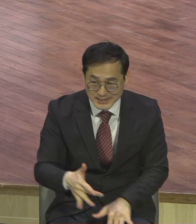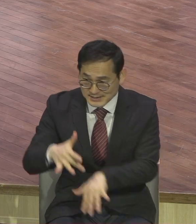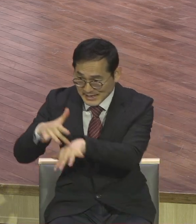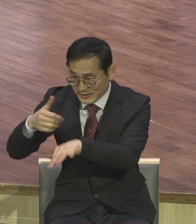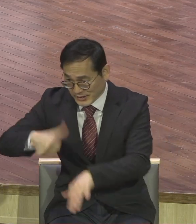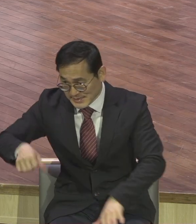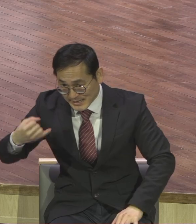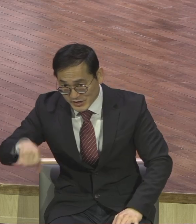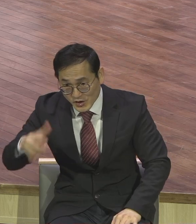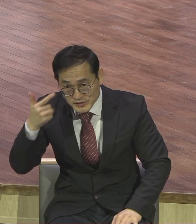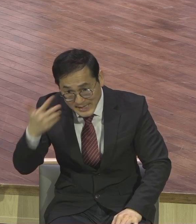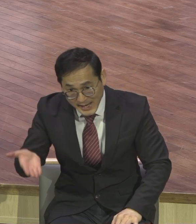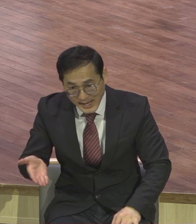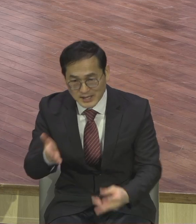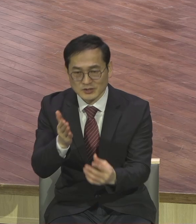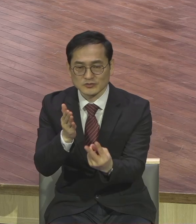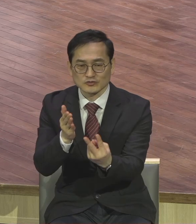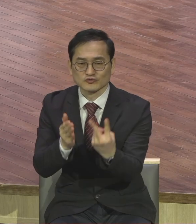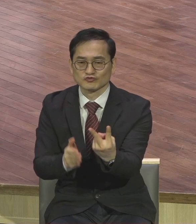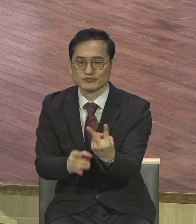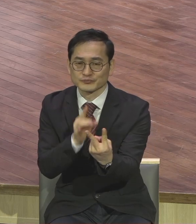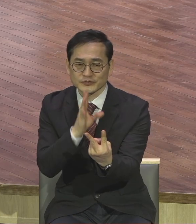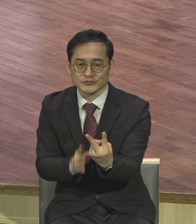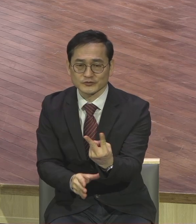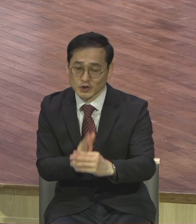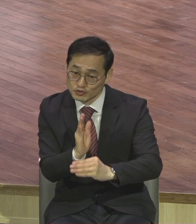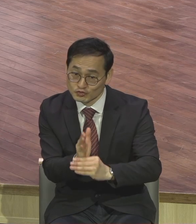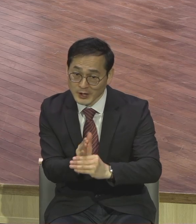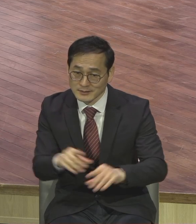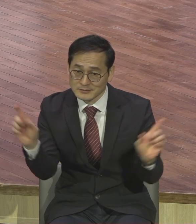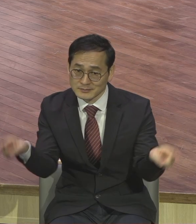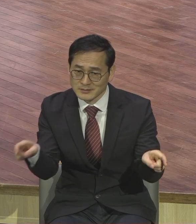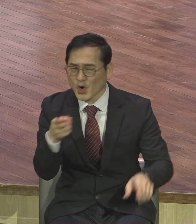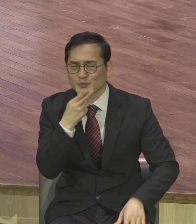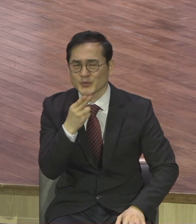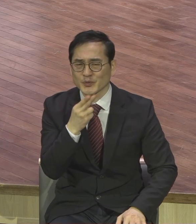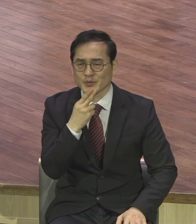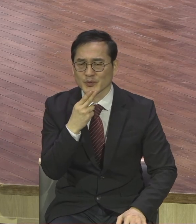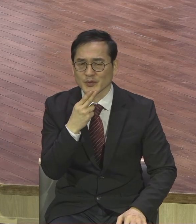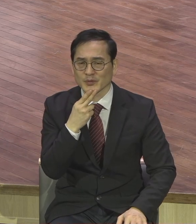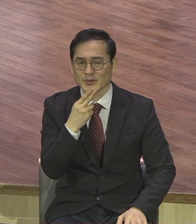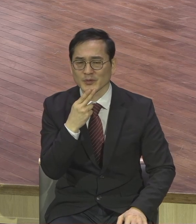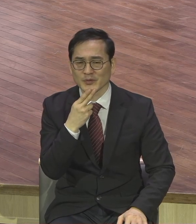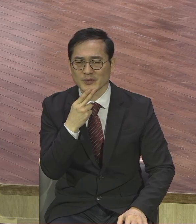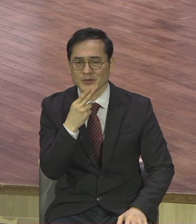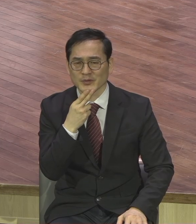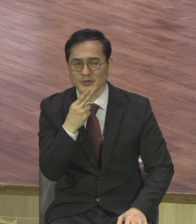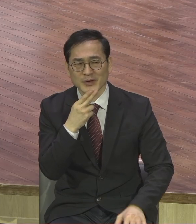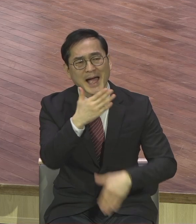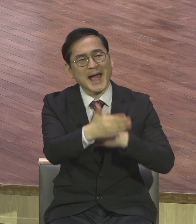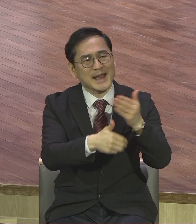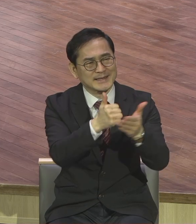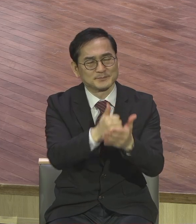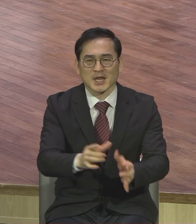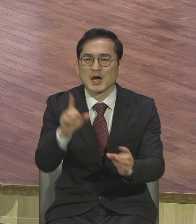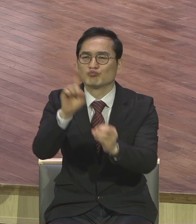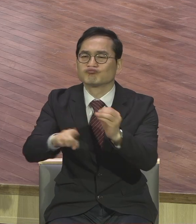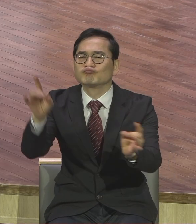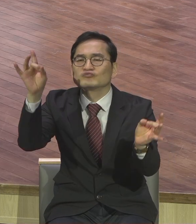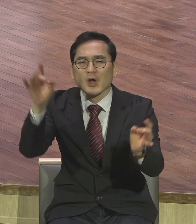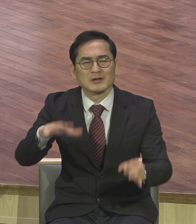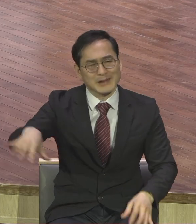마귀의 자녀냐 둘 중에 하나밖에 없지 중간은 없습니다. 나는 뭐 하나님도 뭐 나는 뭐 부처도 다 상관없어 나는